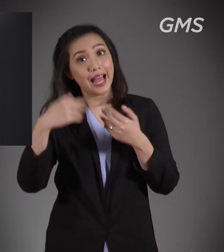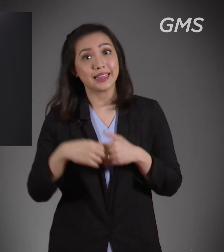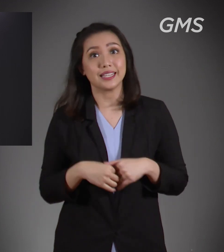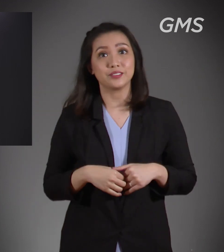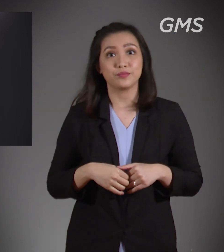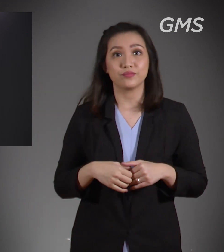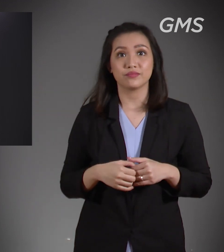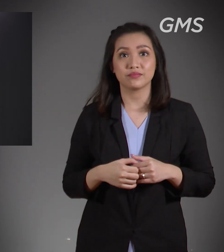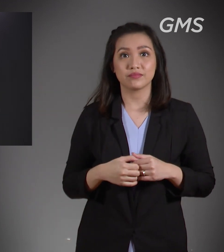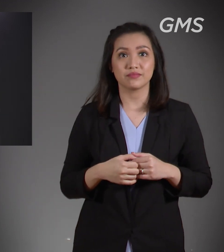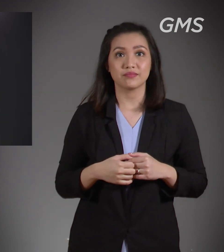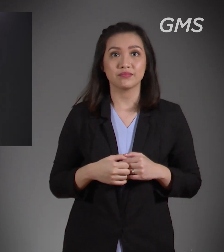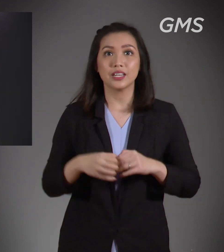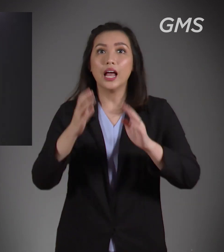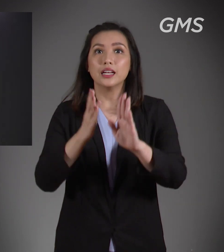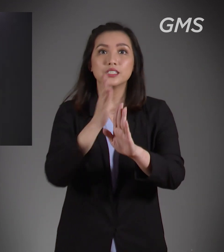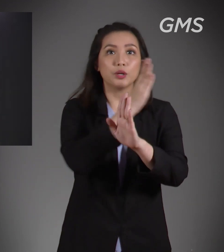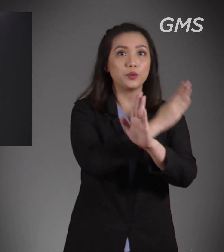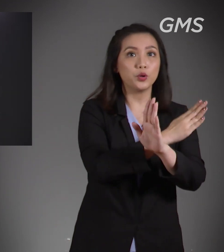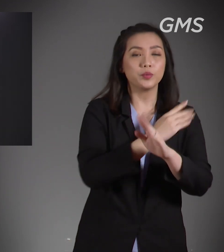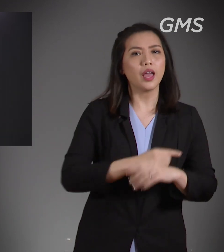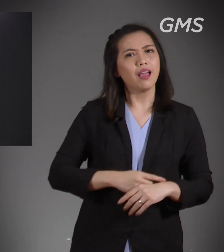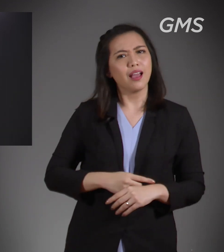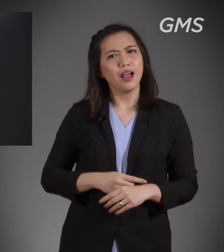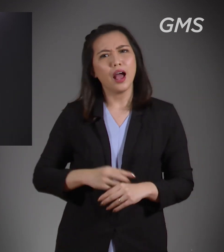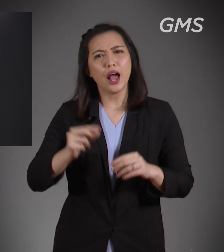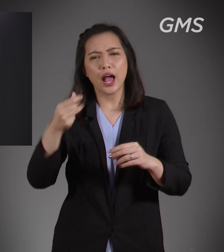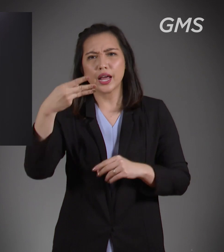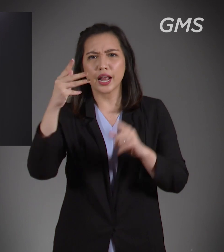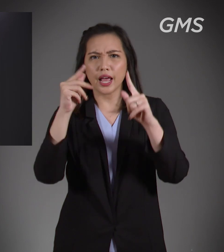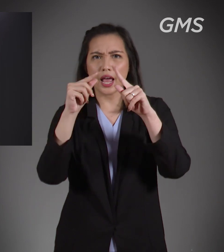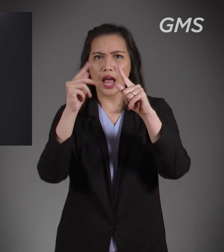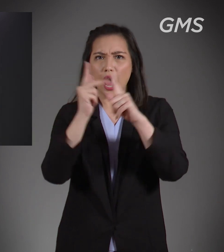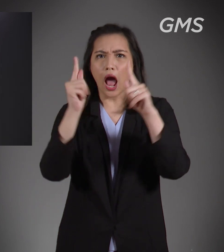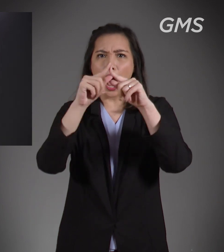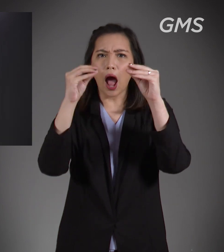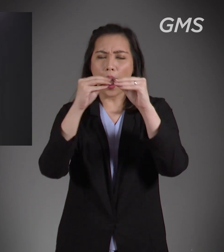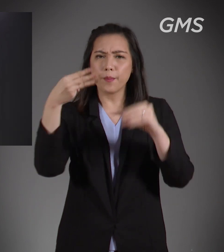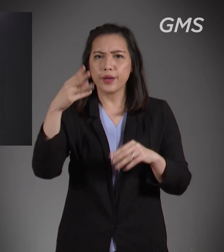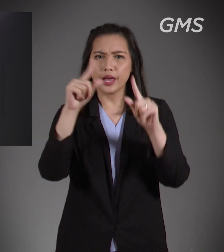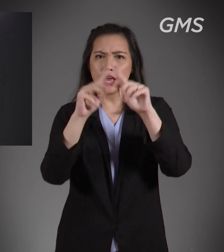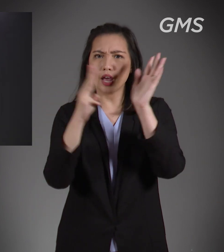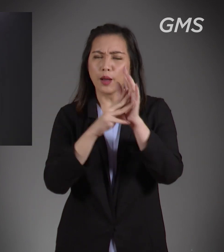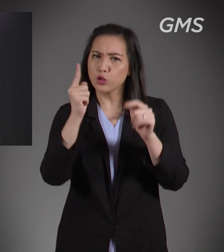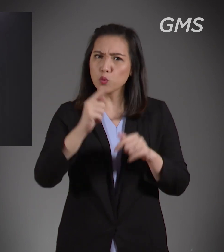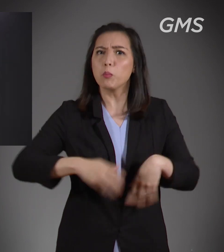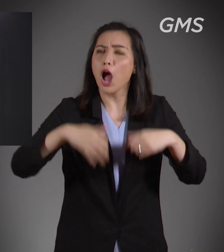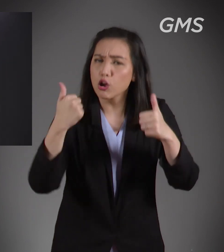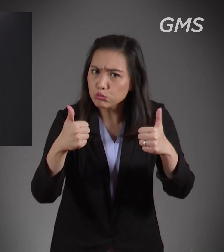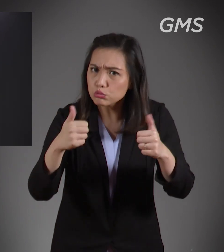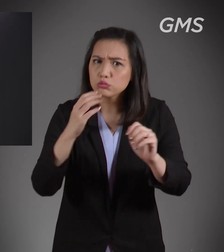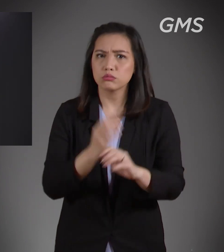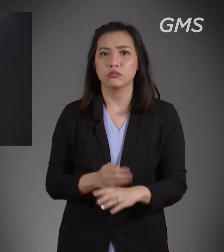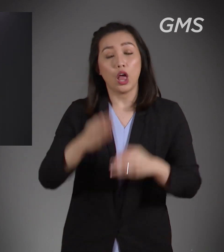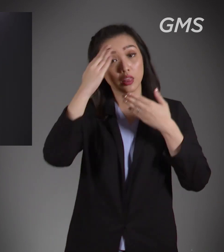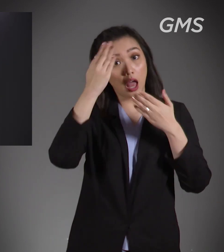tadi, dia meninggalkan hukum Tuhan. Sebelumnya dia sudah lakukan apa yang benar di mata Tuhan. Dia kuatkan kota-kota itu, dia